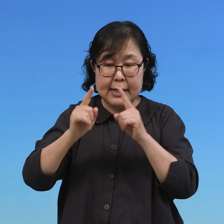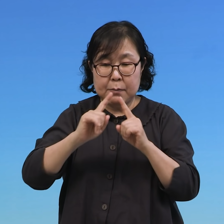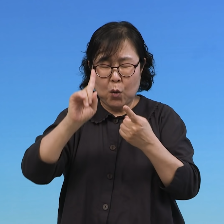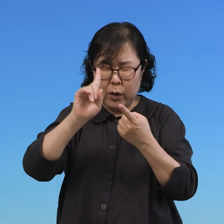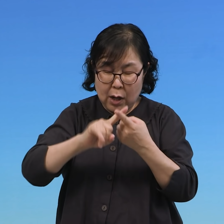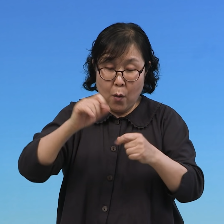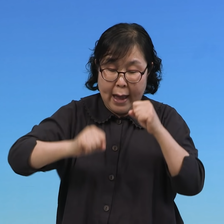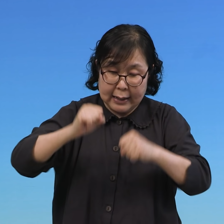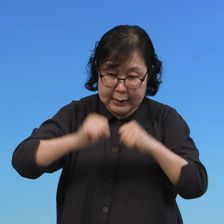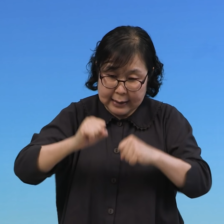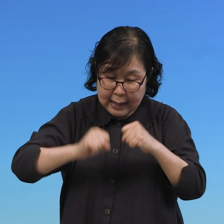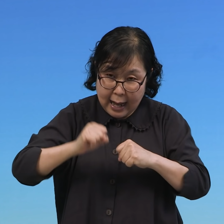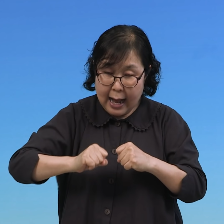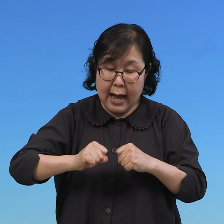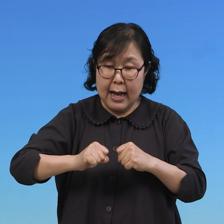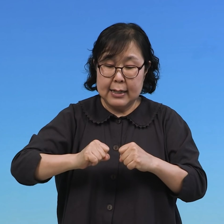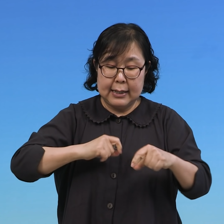우크라이나